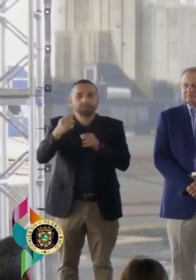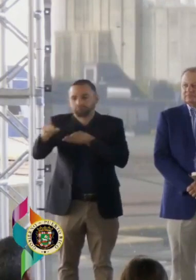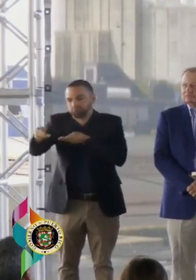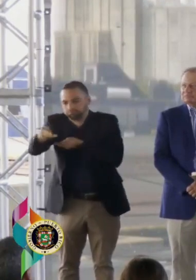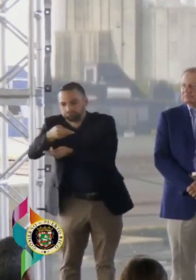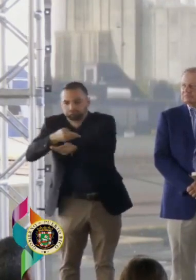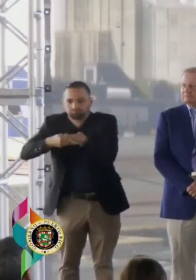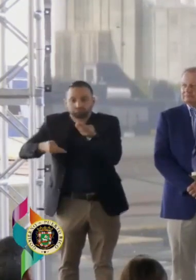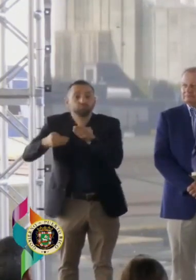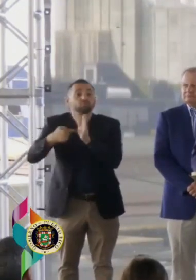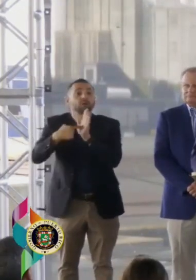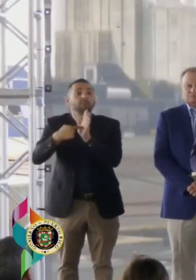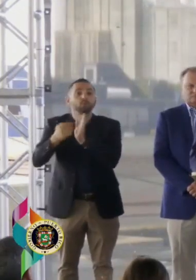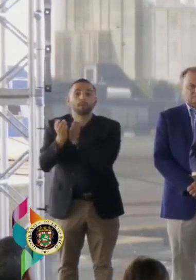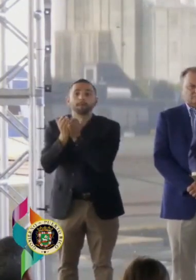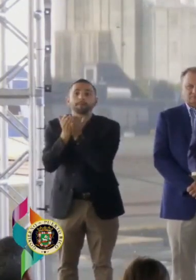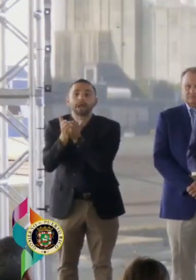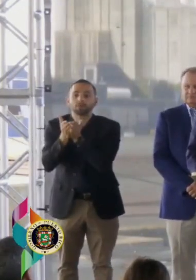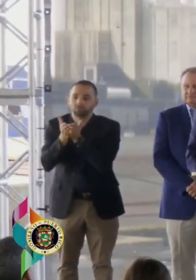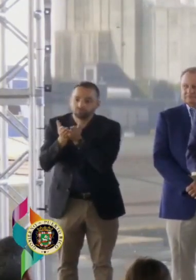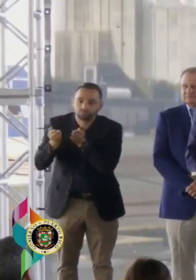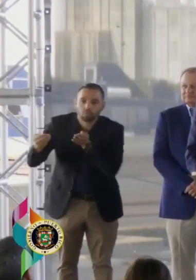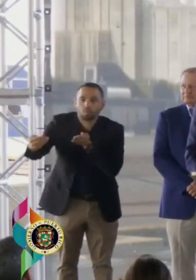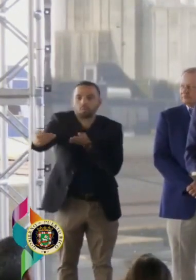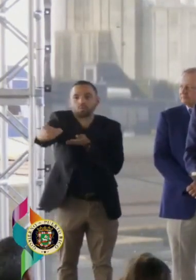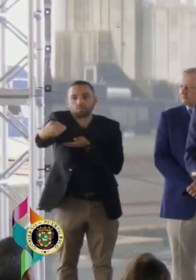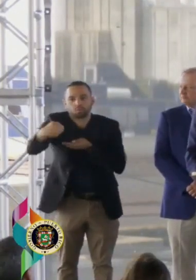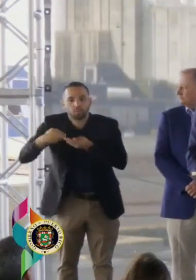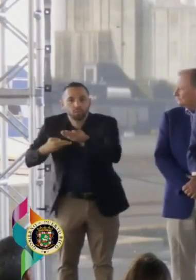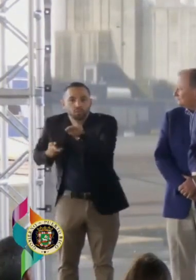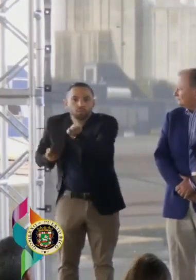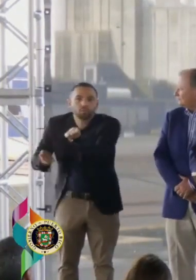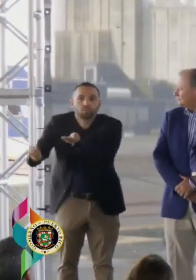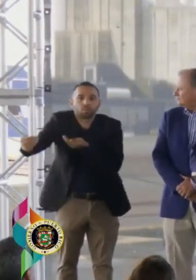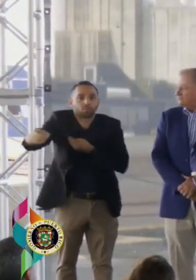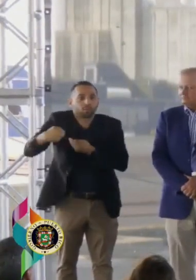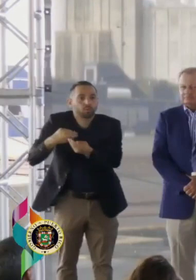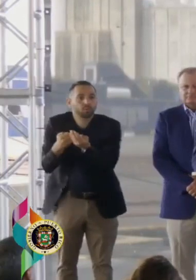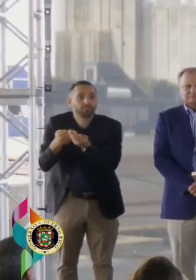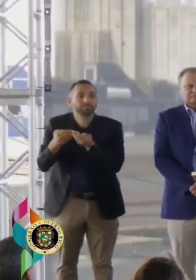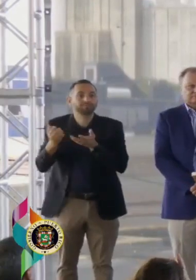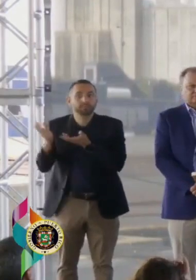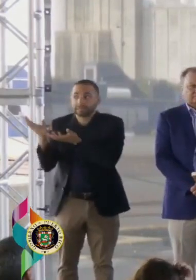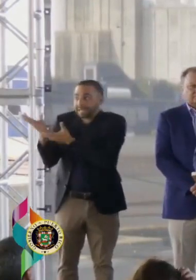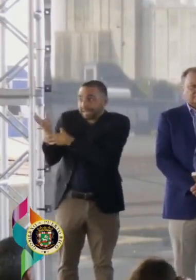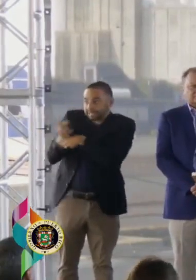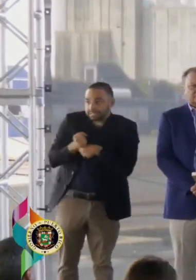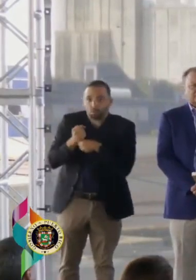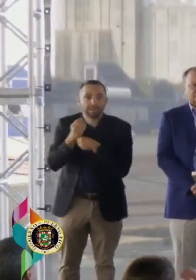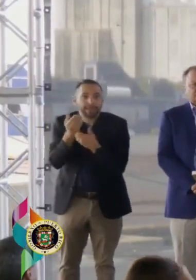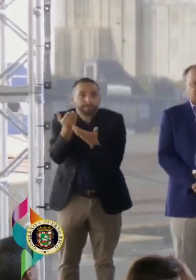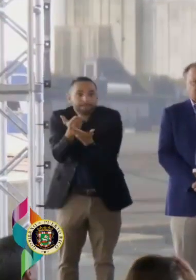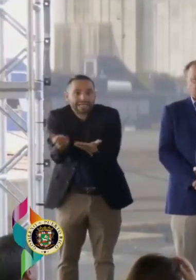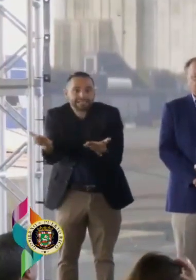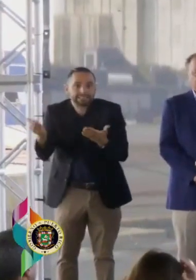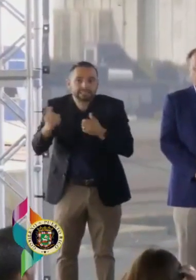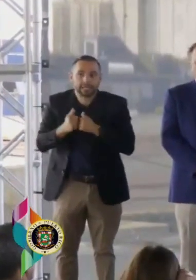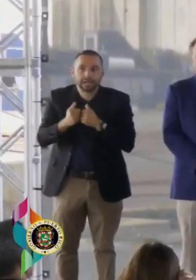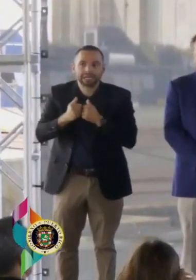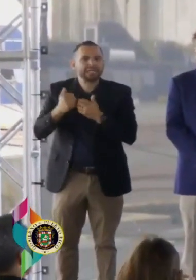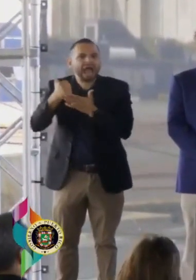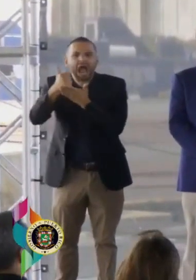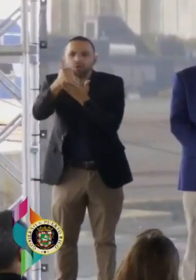salida de barcos para el comercio el recibo de mercancía clave el turismo y hasta ayuda